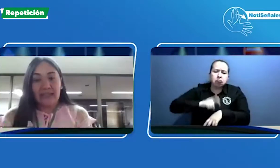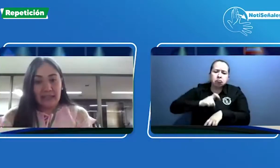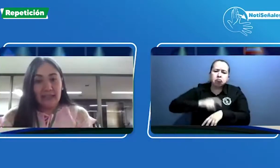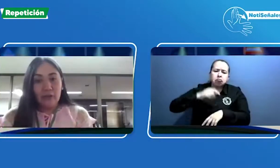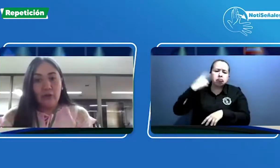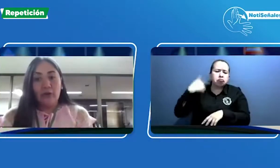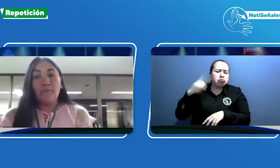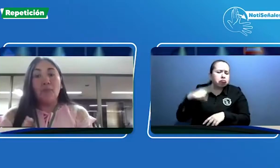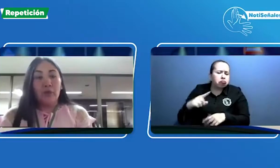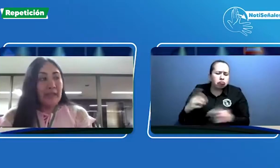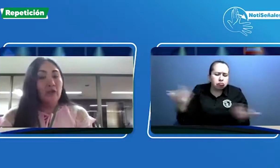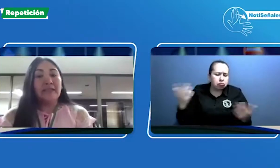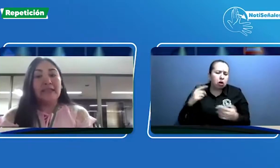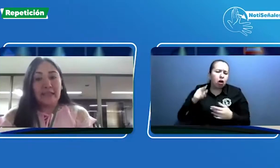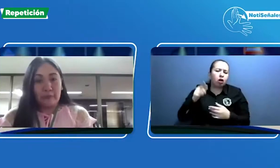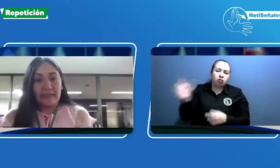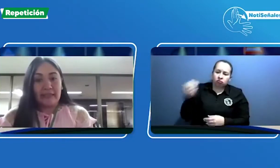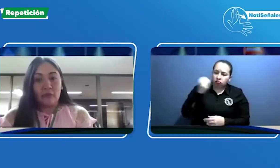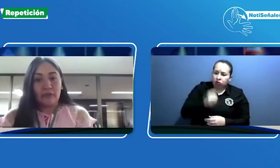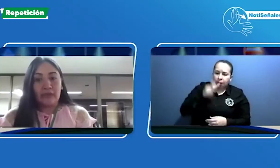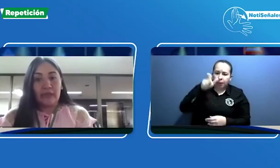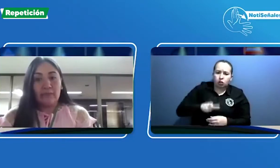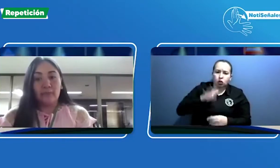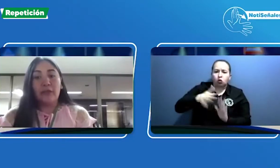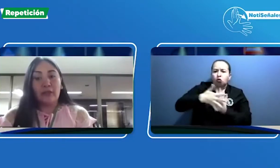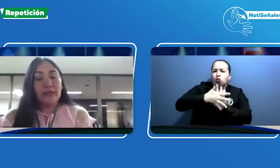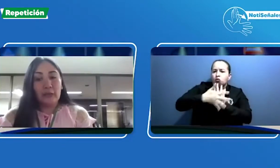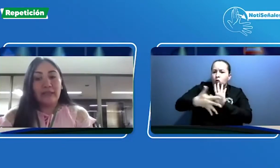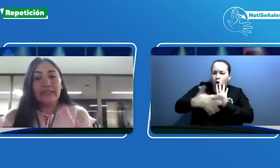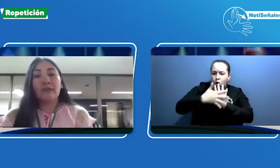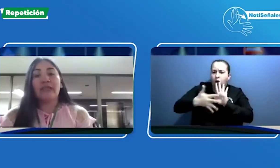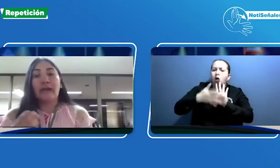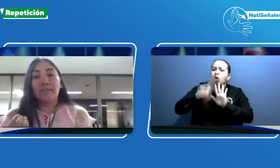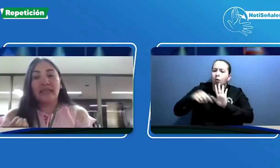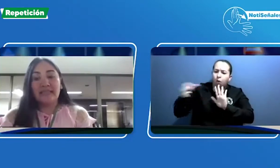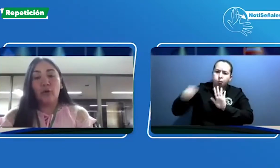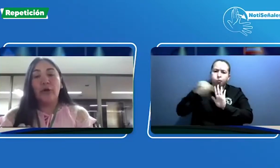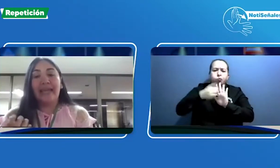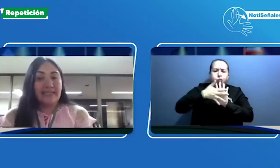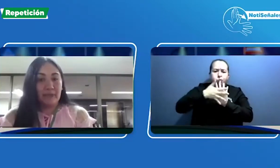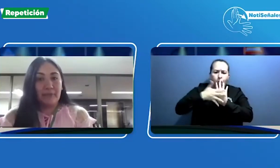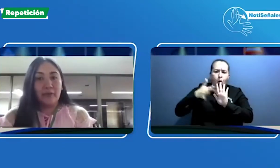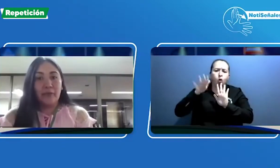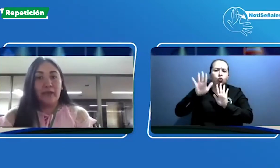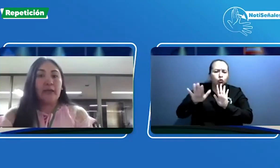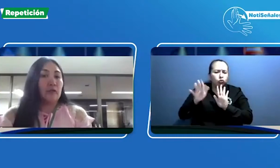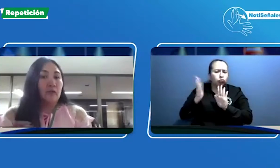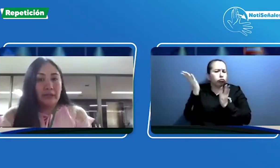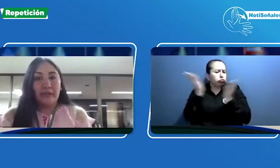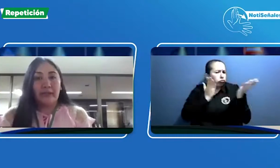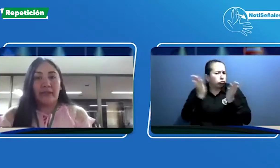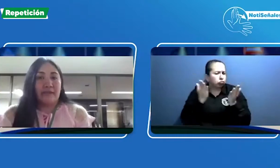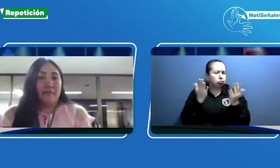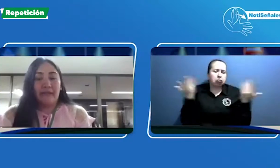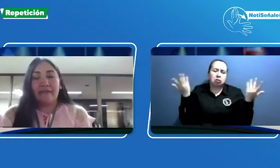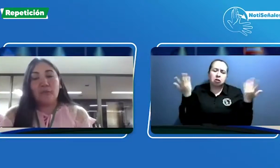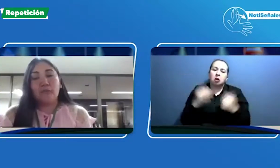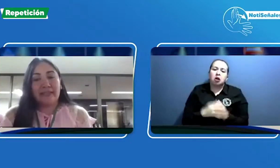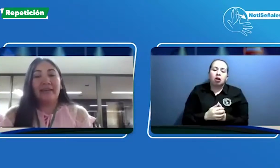ha tenido modelos lingüísticos, modelos lingüísticos que han prestado el servicio. Inclusive,